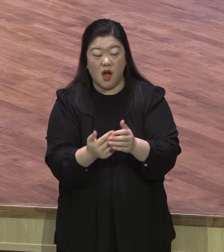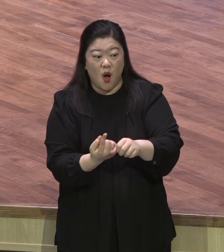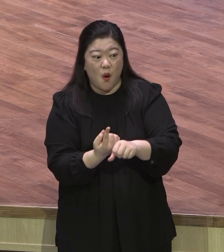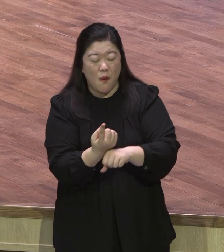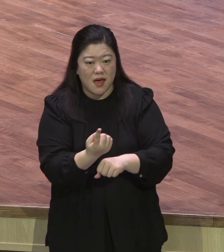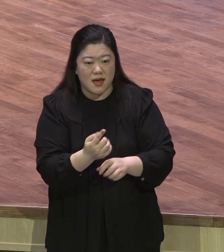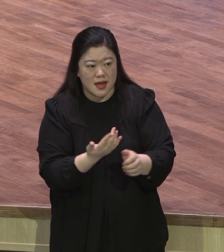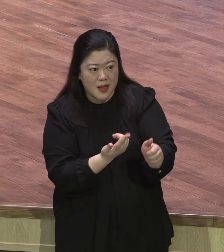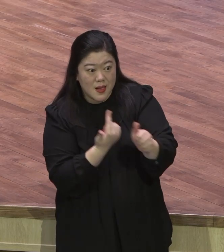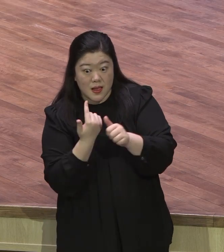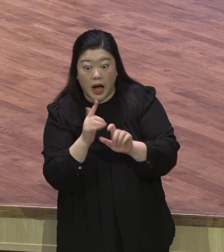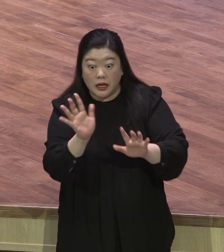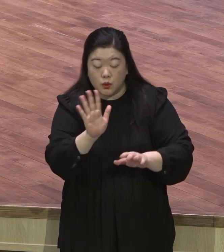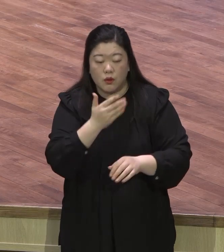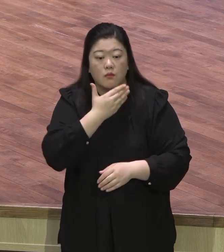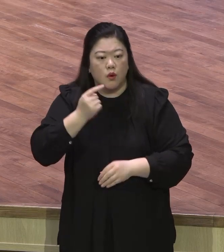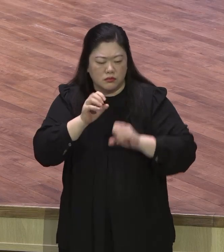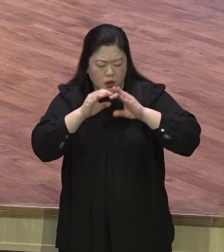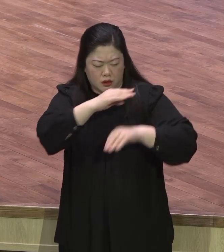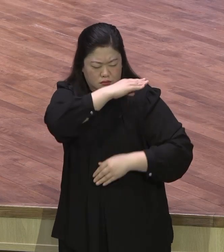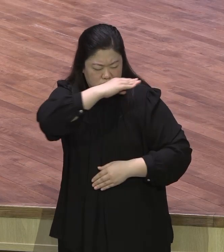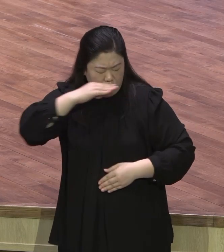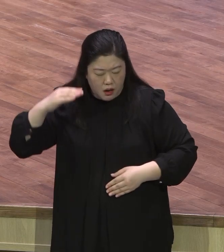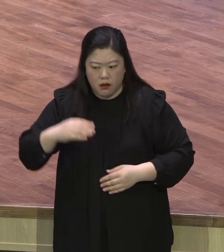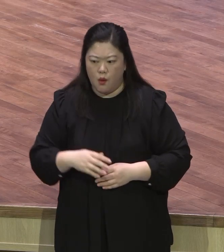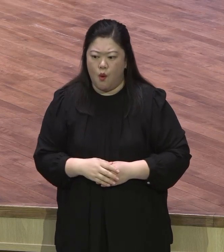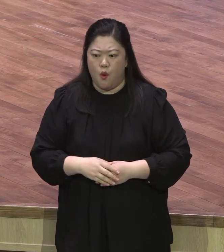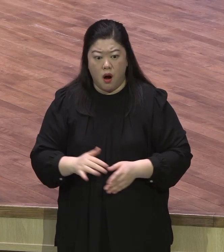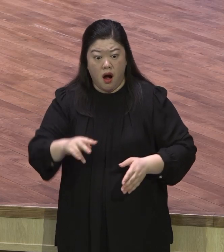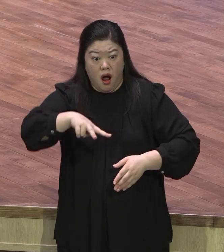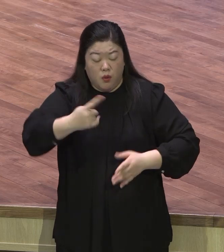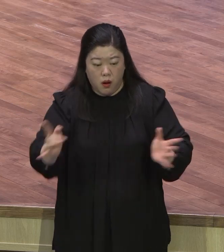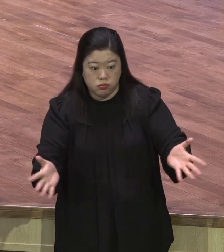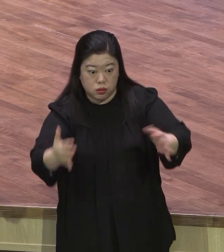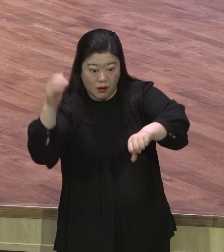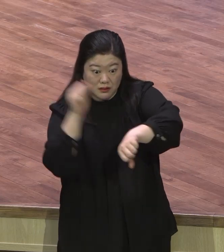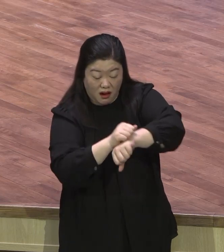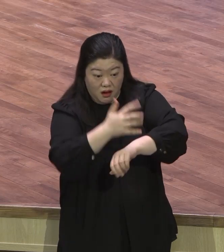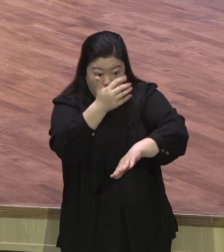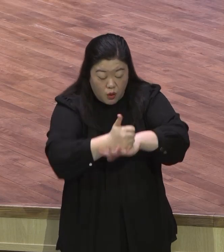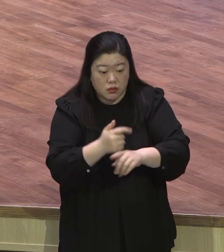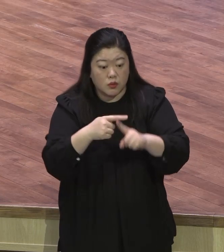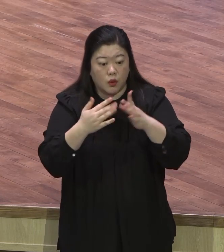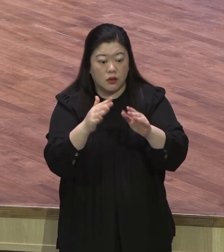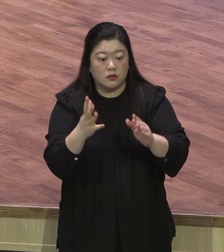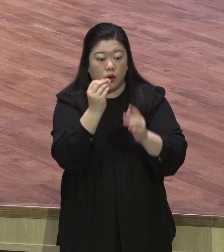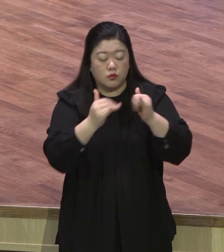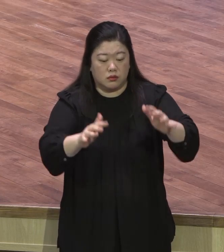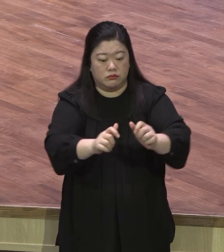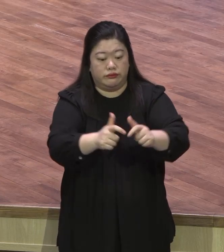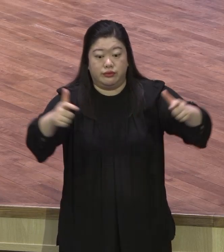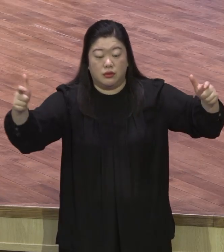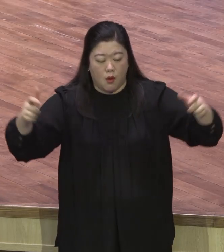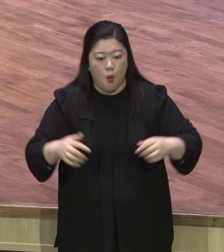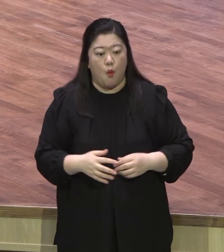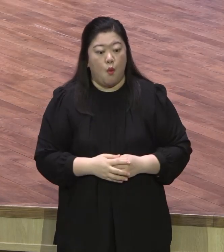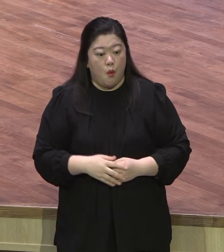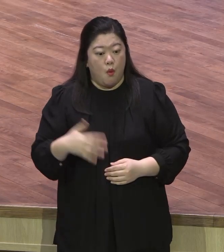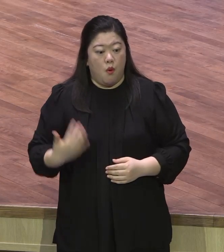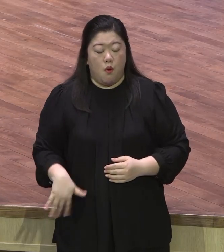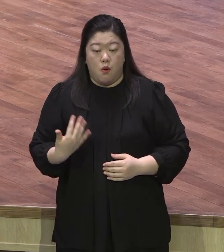좀만에 꼴만에 꼼치 앉아가지고 움직이는 그런 선교사보다 막 다니면서 보험